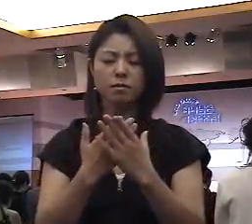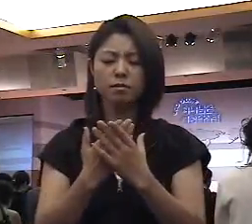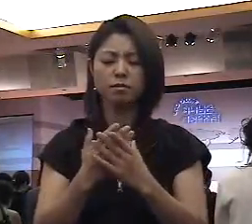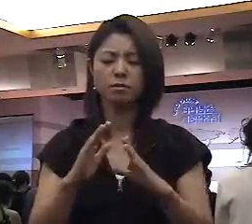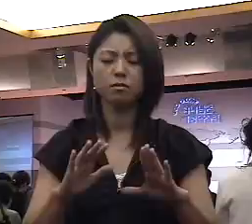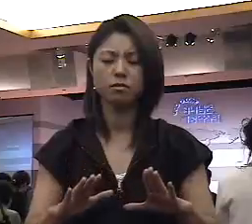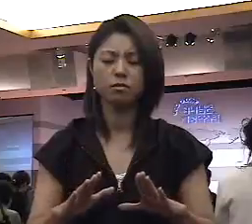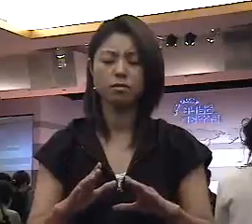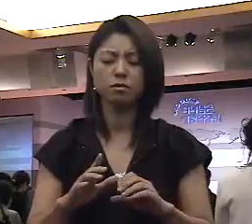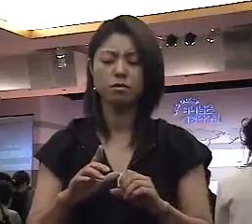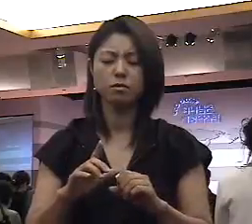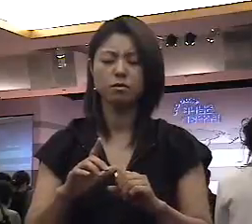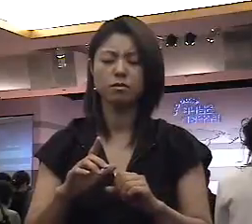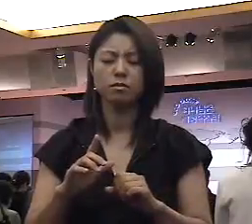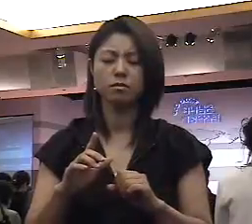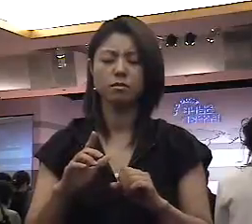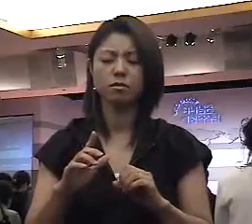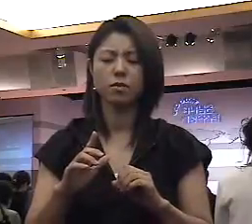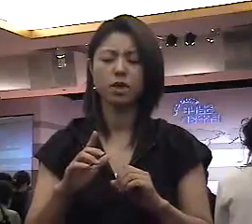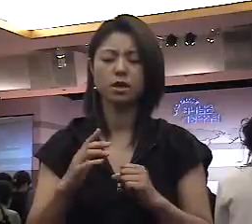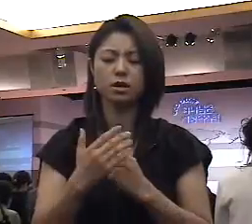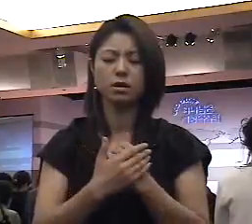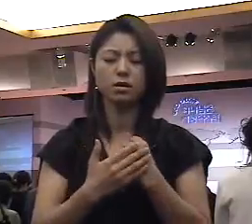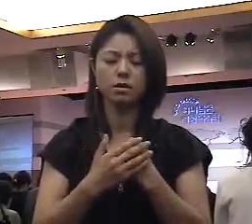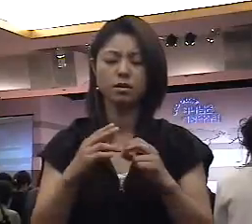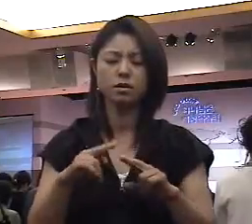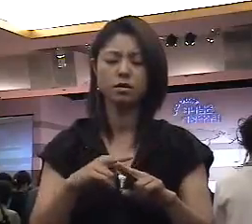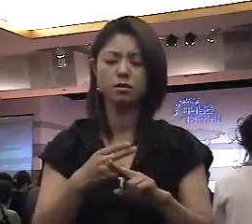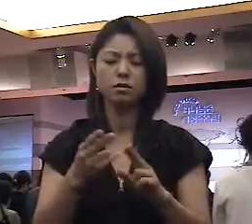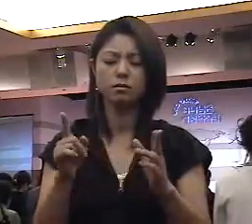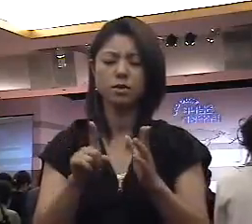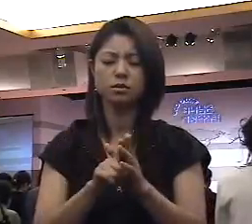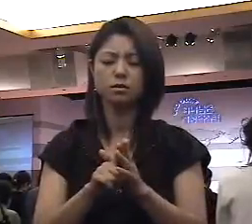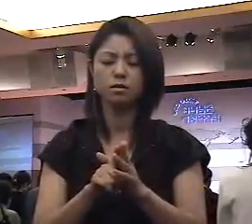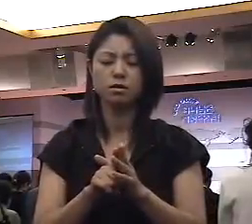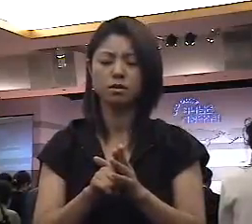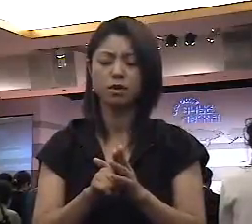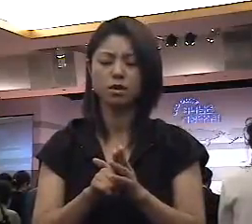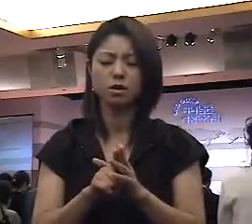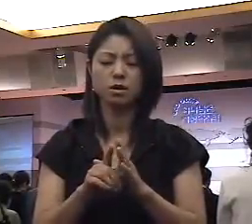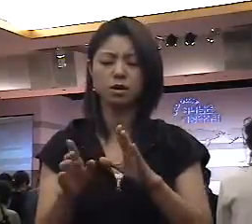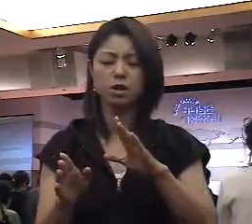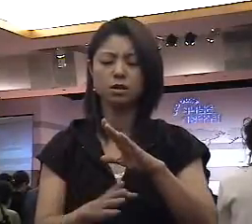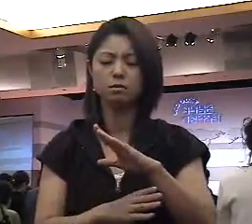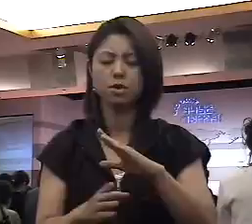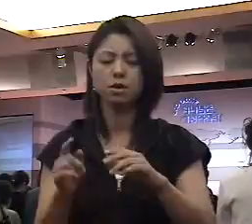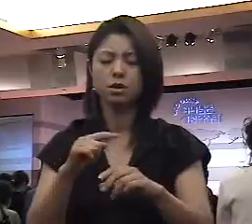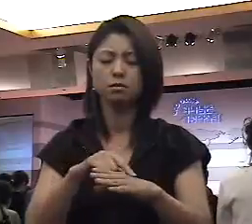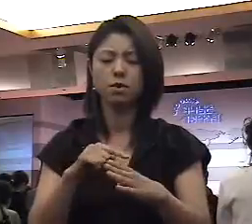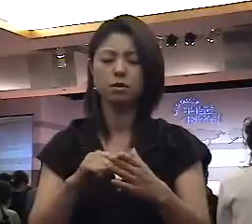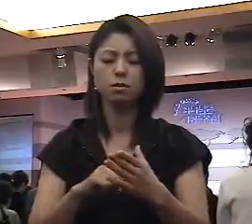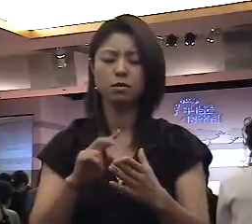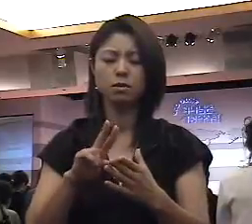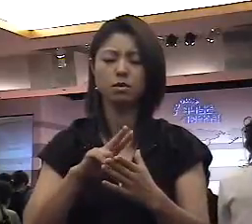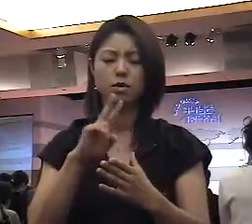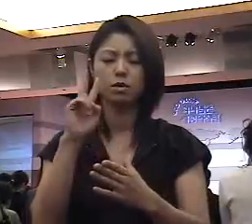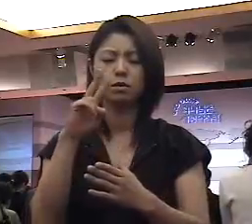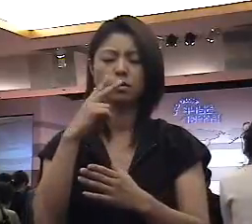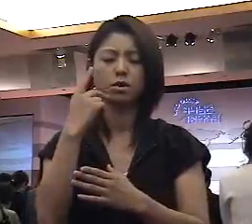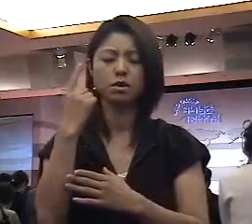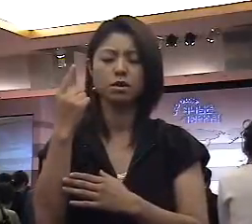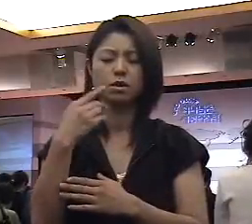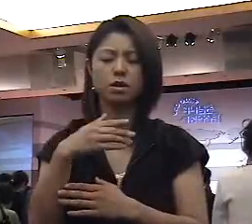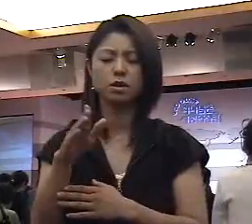은혜의 자리임을 믿습니다. 한 사람도 허전하거나 공허한 마음, 빈 마음으로 돌아가지 않도록 말씀으로 거룩한